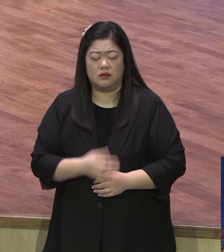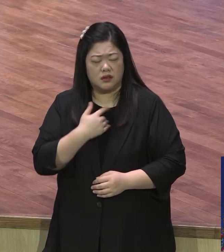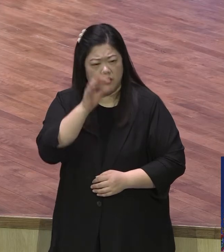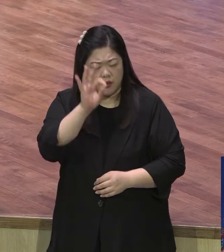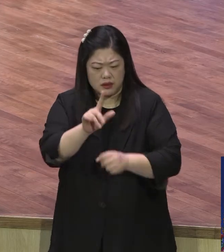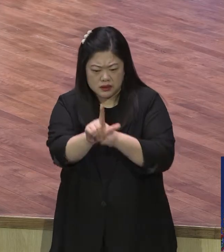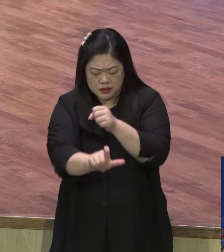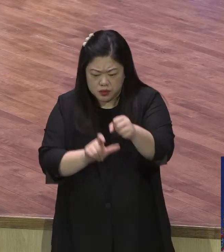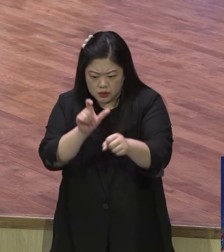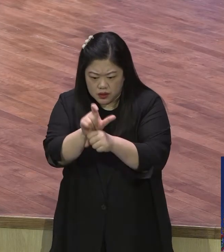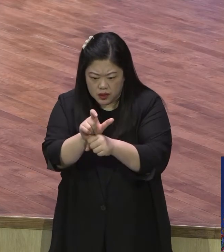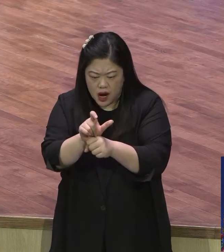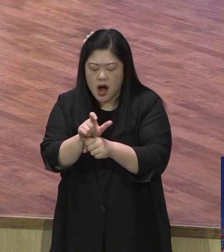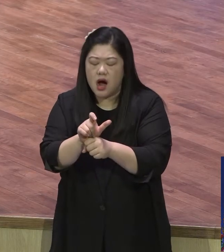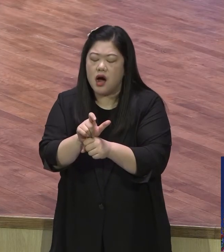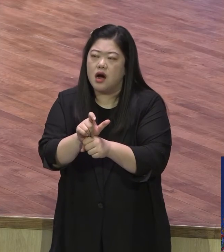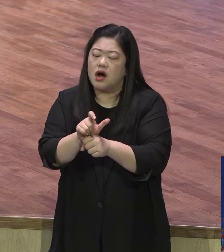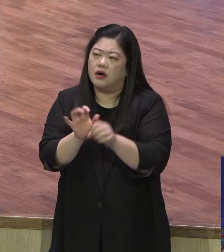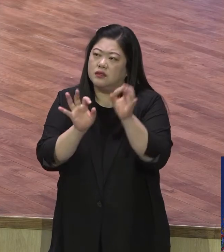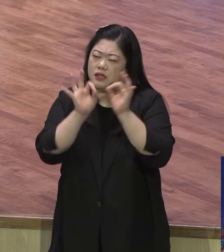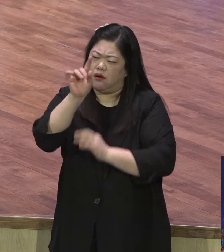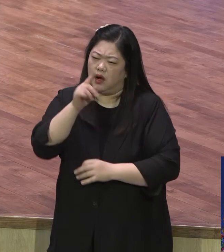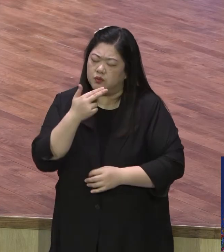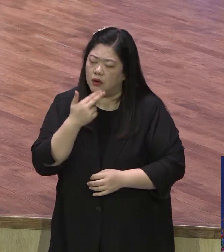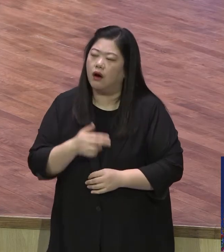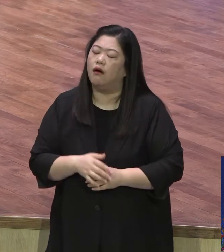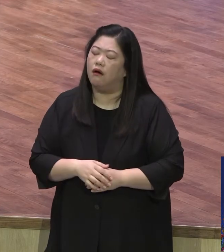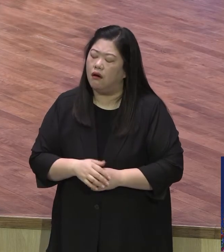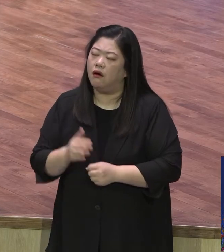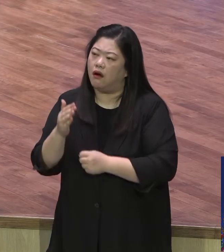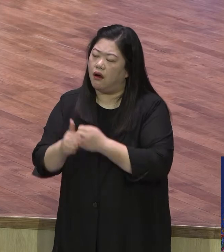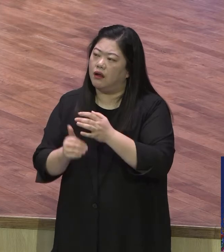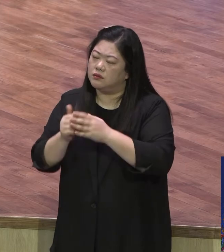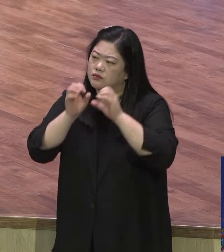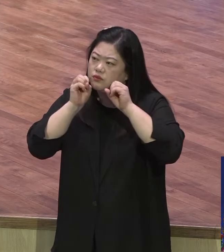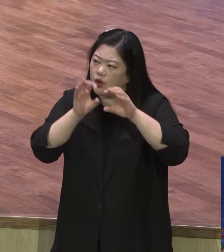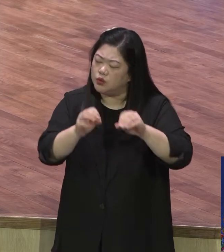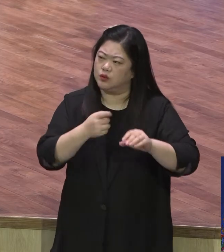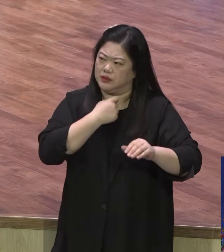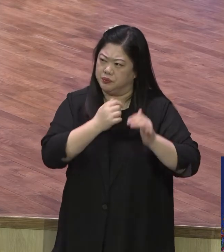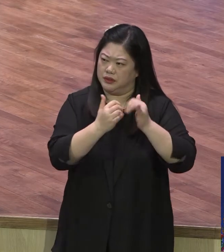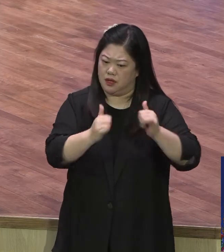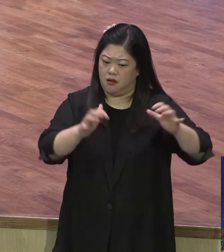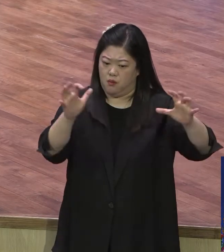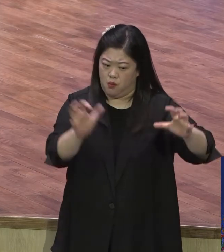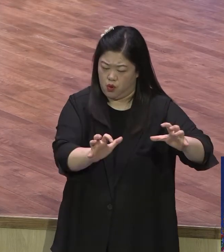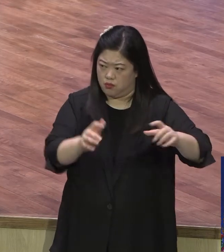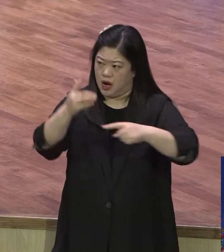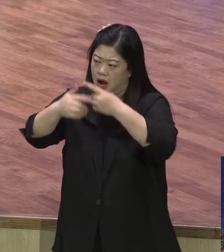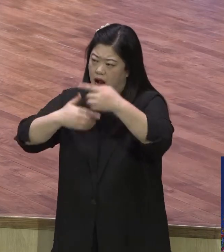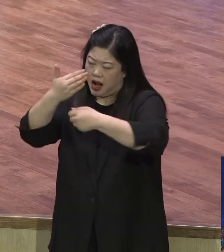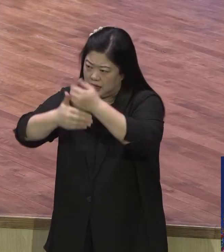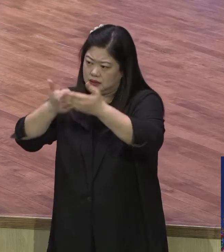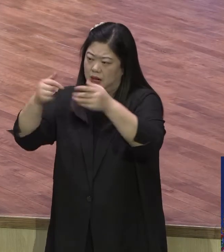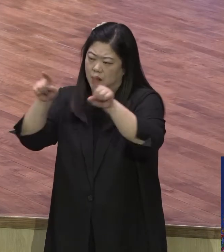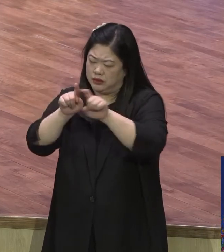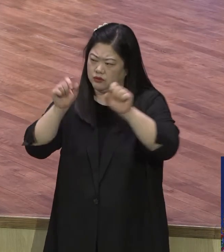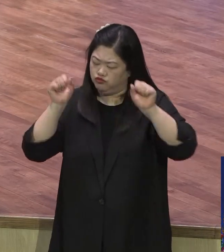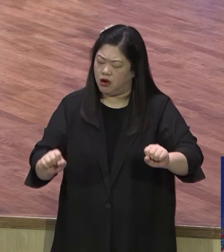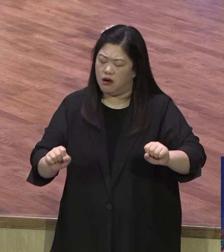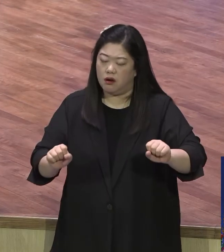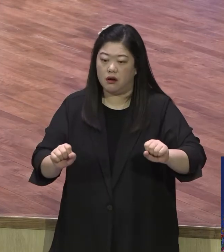봐도 하나님의 성교하는 이 사람들에게 함께 하시구나 함께 하신다는 증거예요 이거 믿어야 돼요